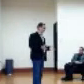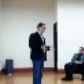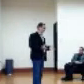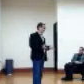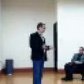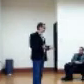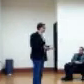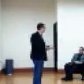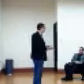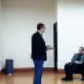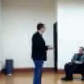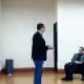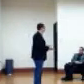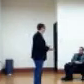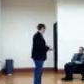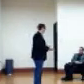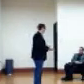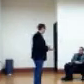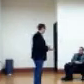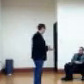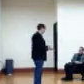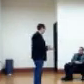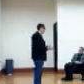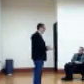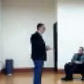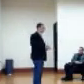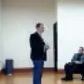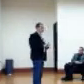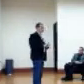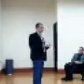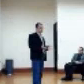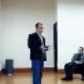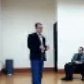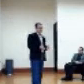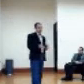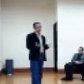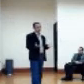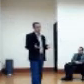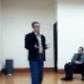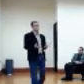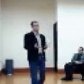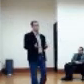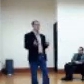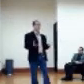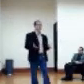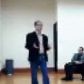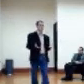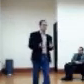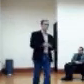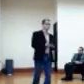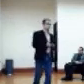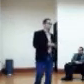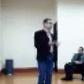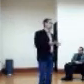con nosotros. No sé si en un futuro él se vuelve a incorporar, pero se retiró por situaciones ajenas